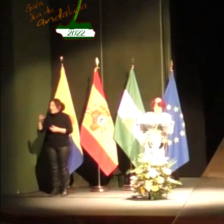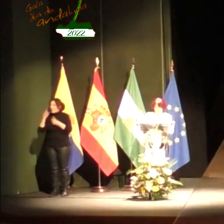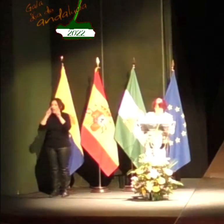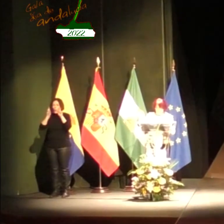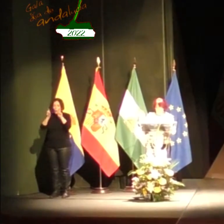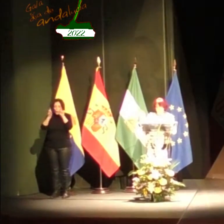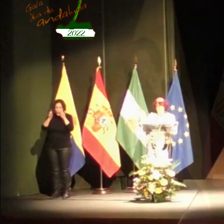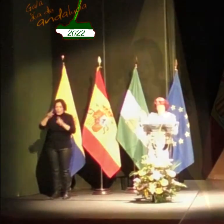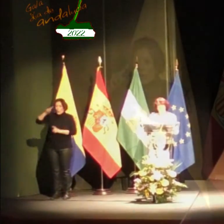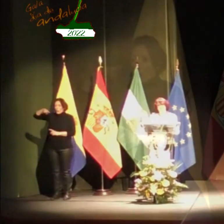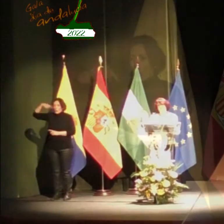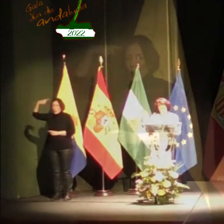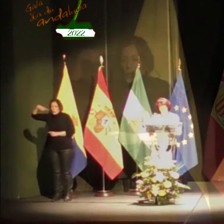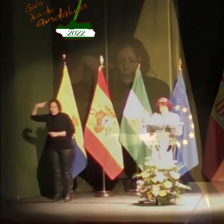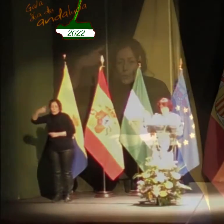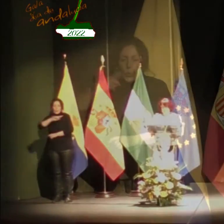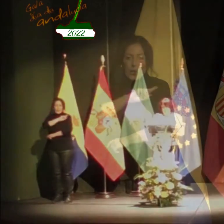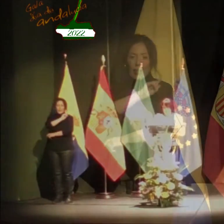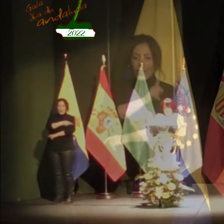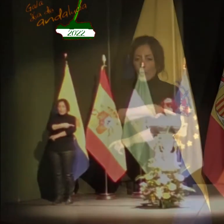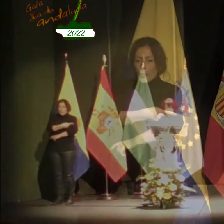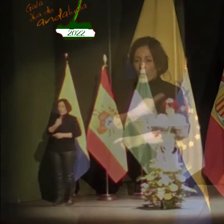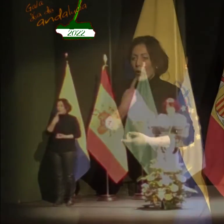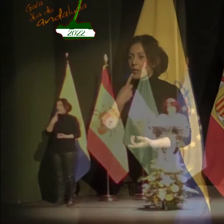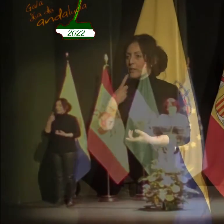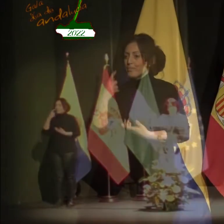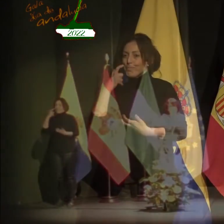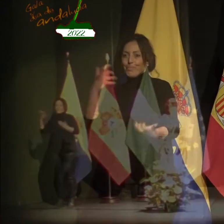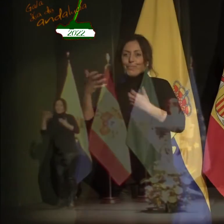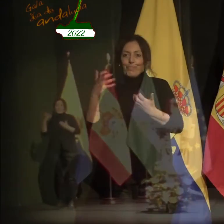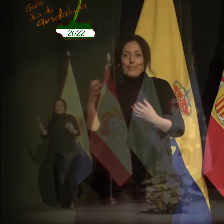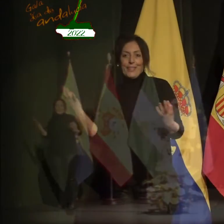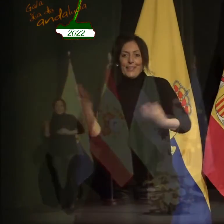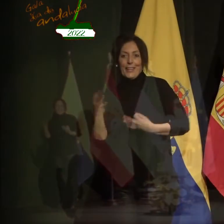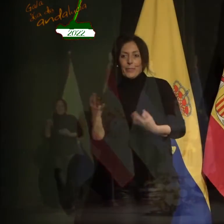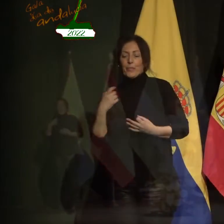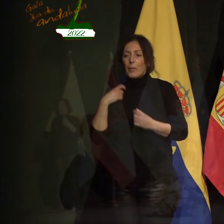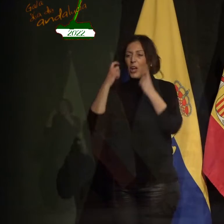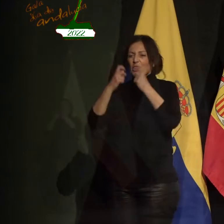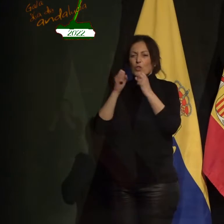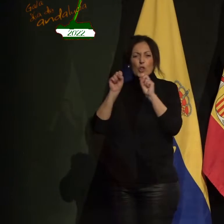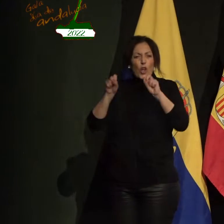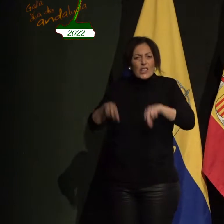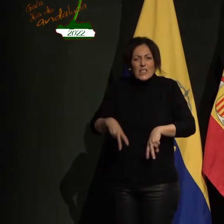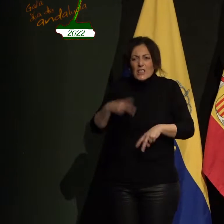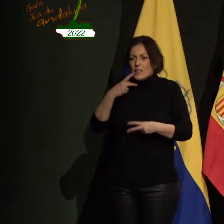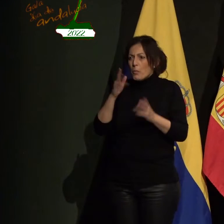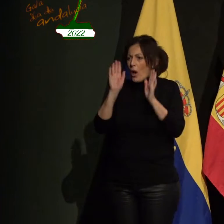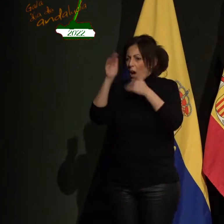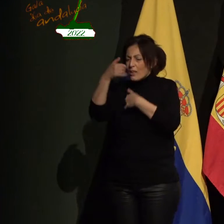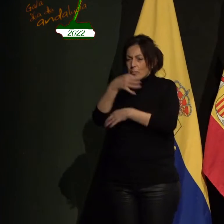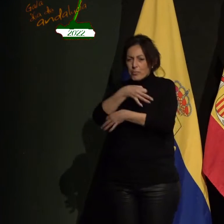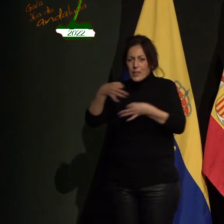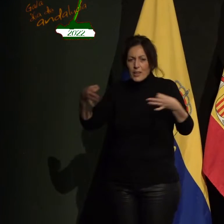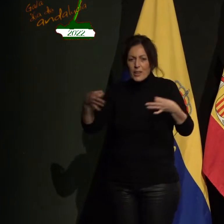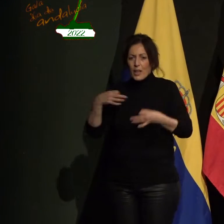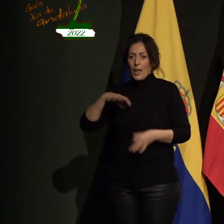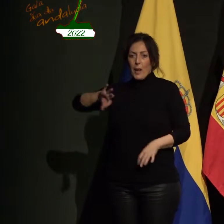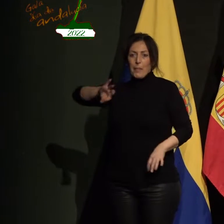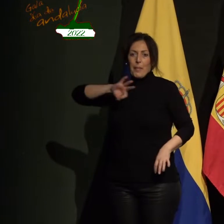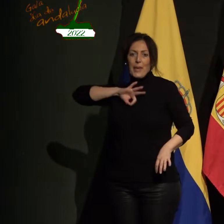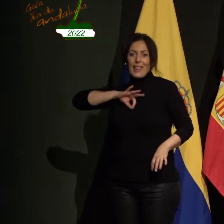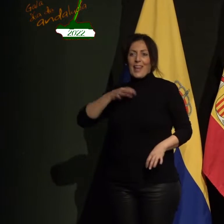educación, de la cultura, del deporte, pues destacan. Y destacan no sin esfuerzo y dedicación. Miren, unas medallas y